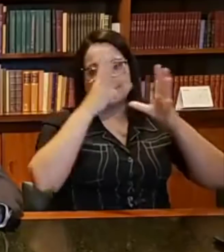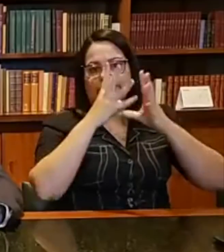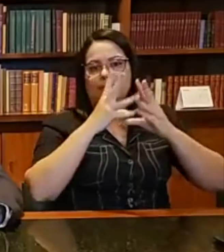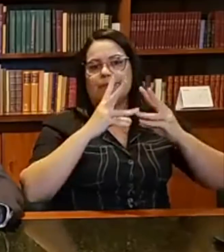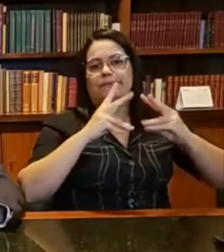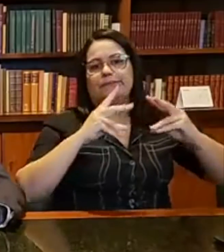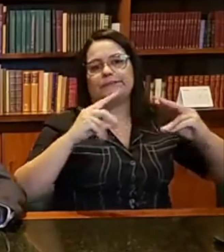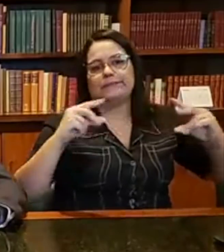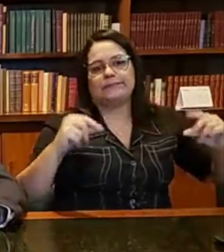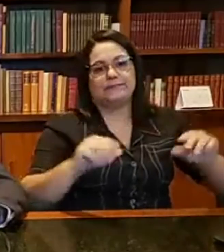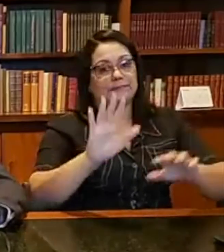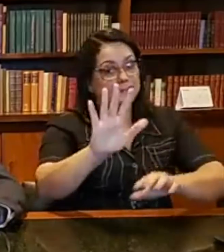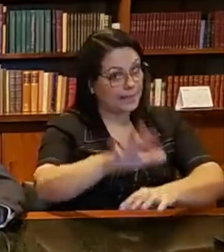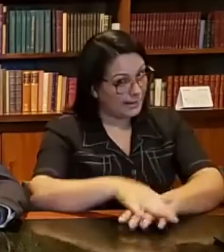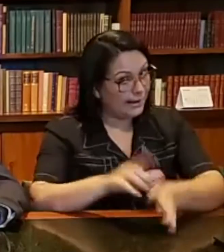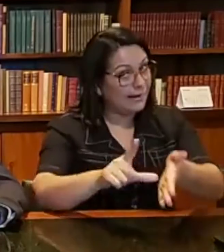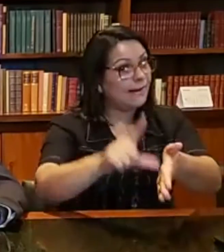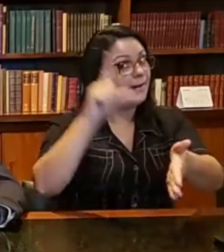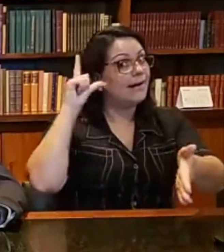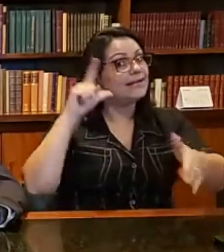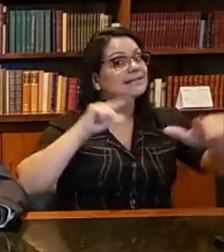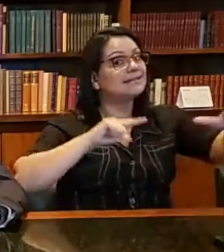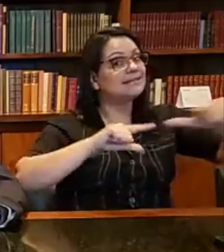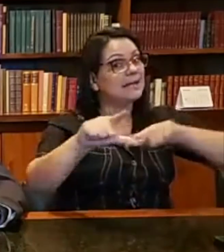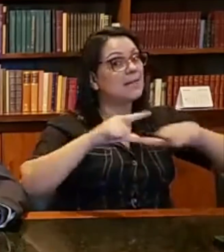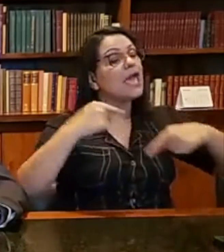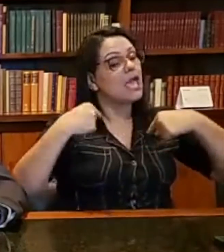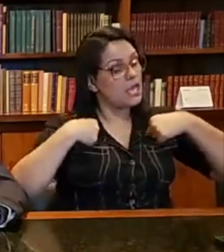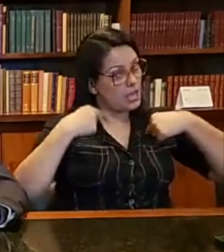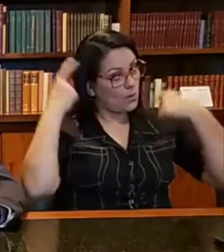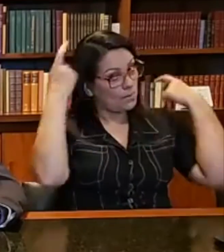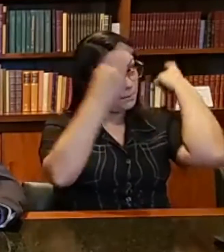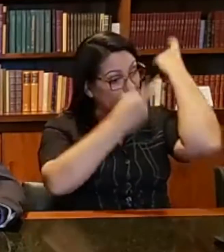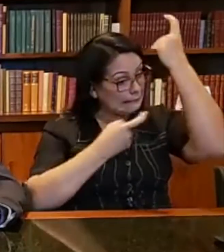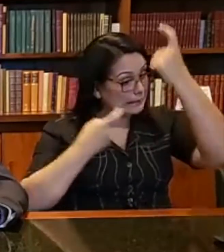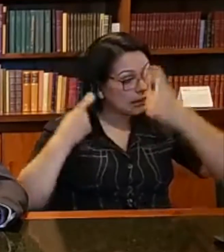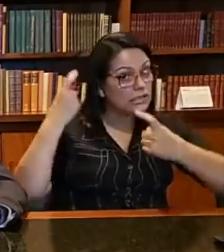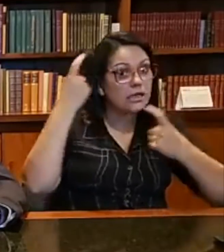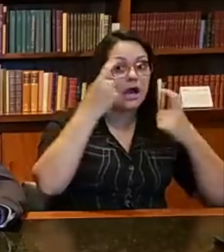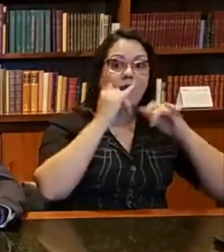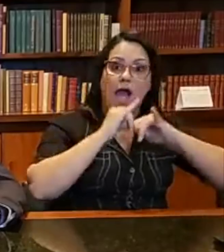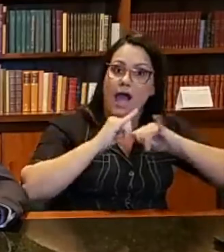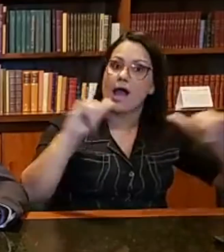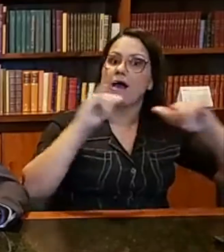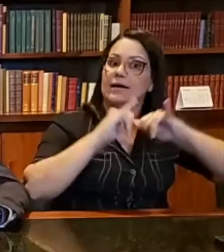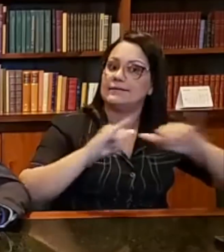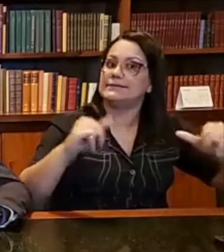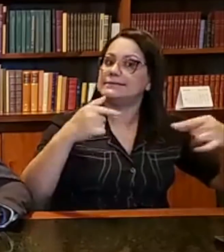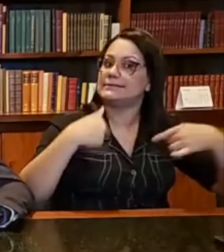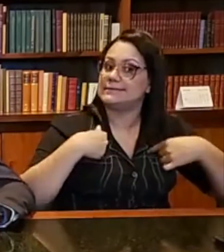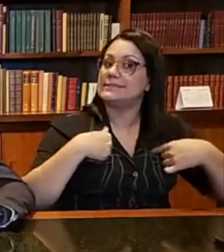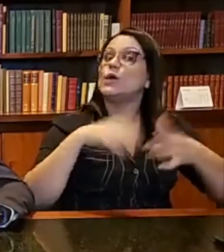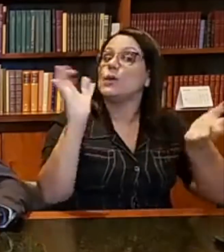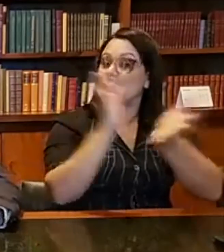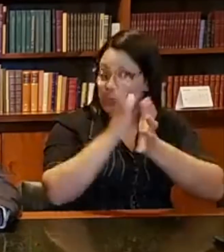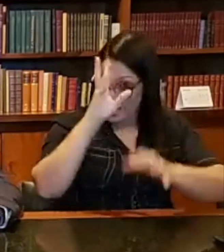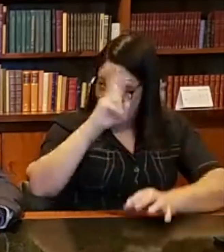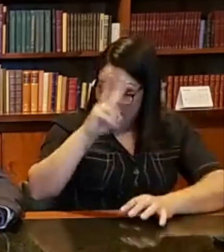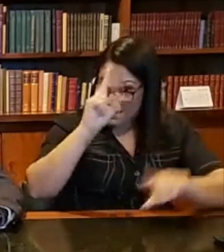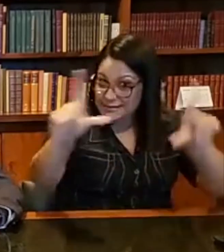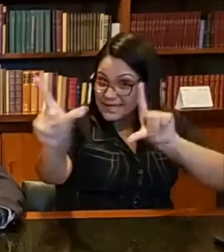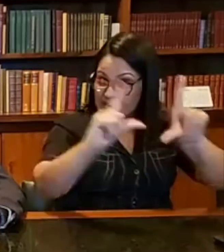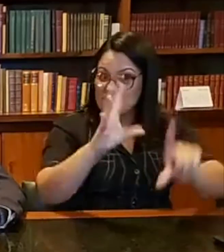desde lá de trás, sempre foi uma preocupação minha Vocês não imaginam como apanhei da mídia